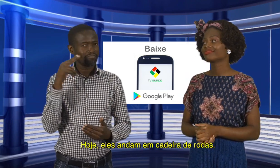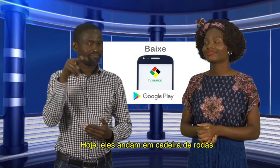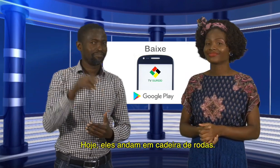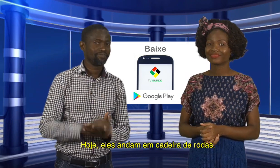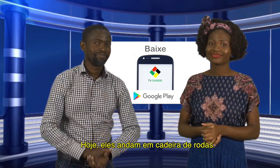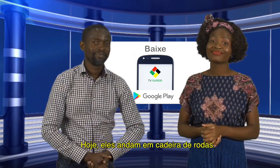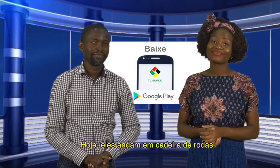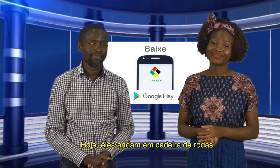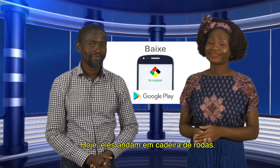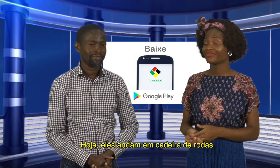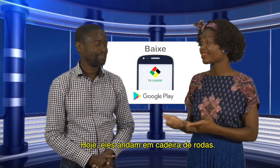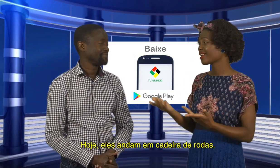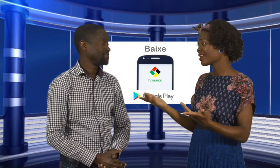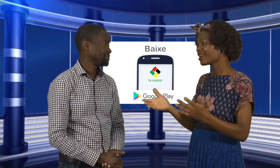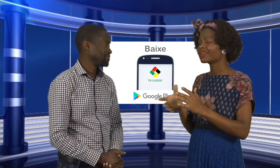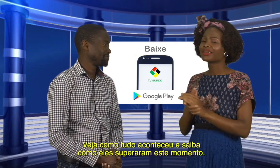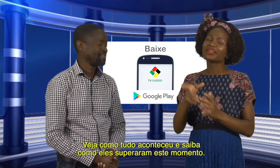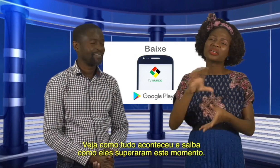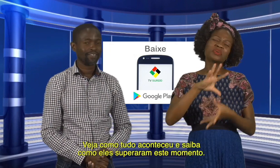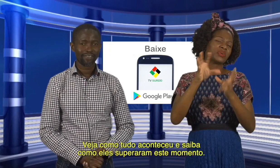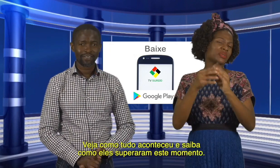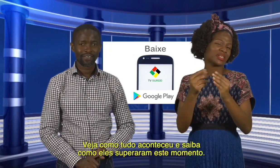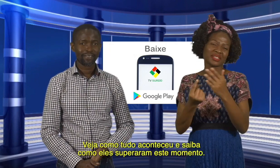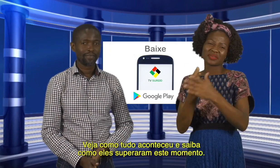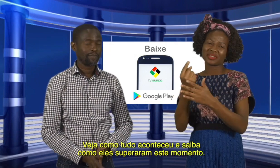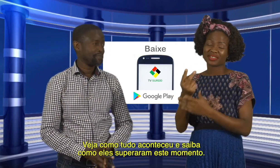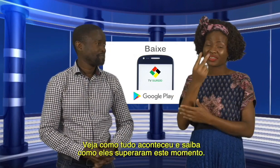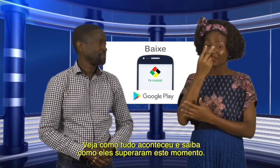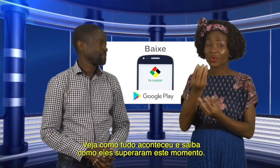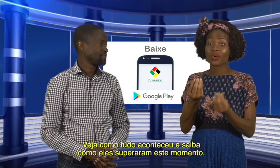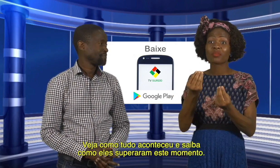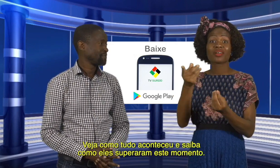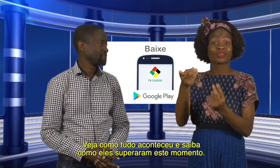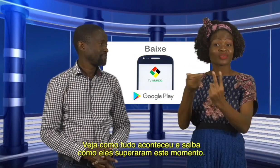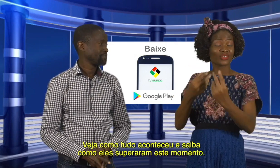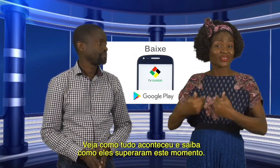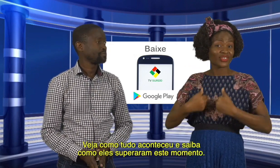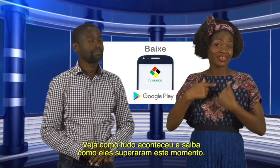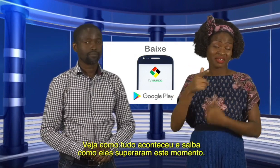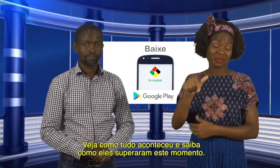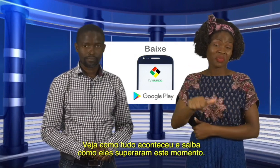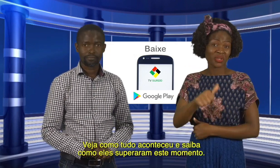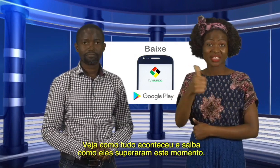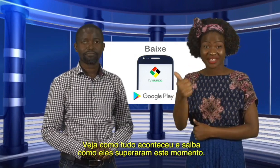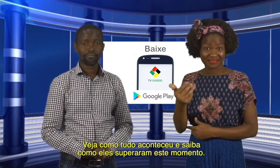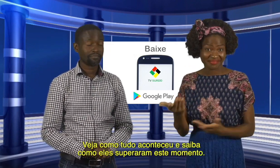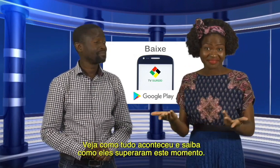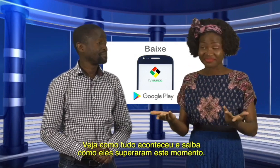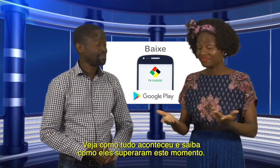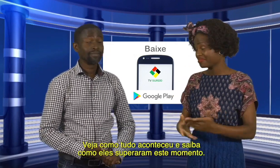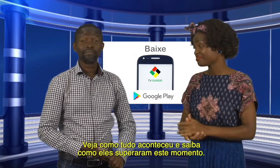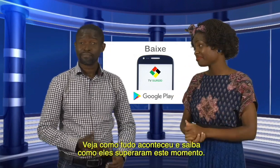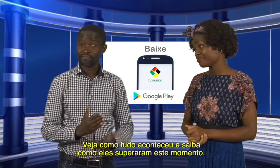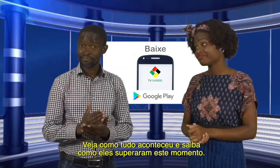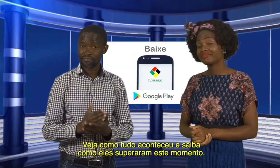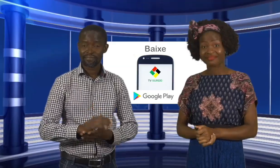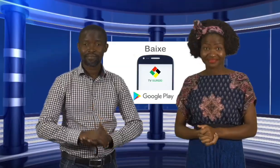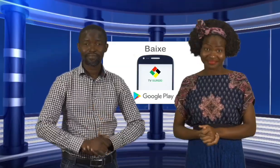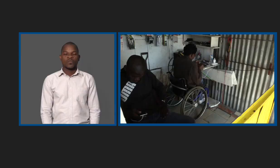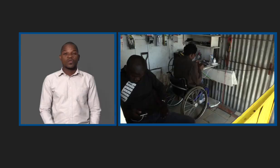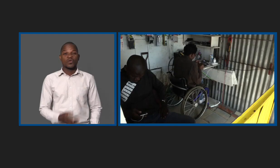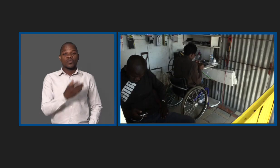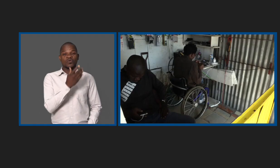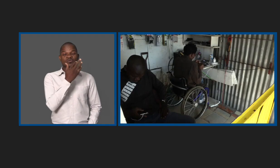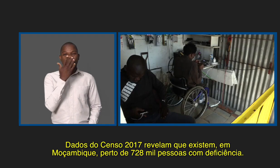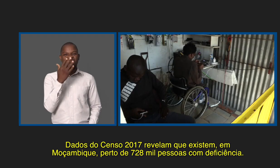eles andam em cadeira de rodas. Veja como tudo isso aconteceu e saiba como eles superaram este momento.